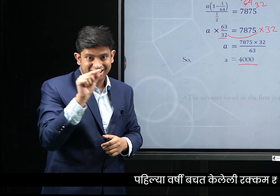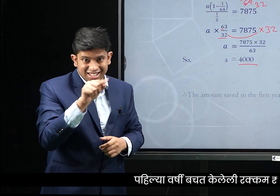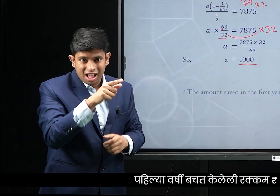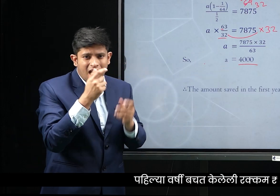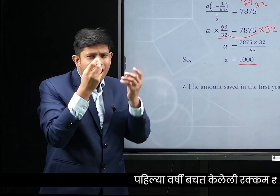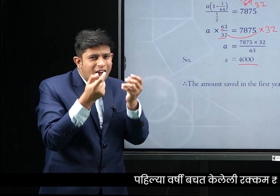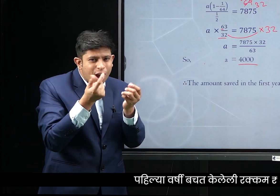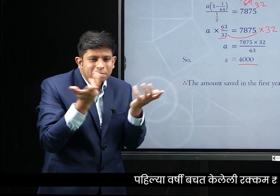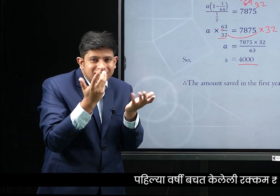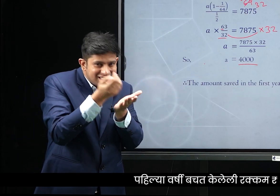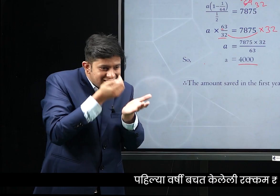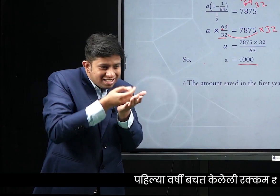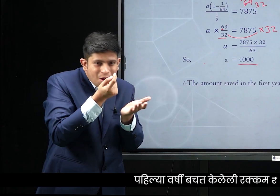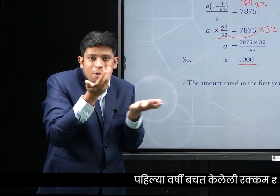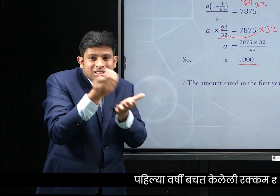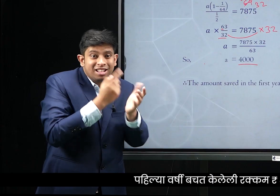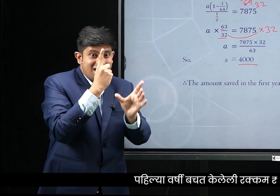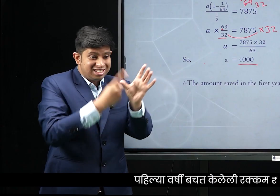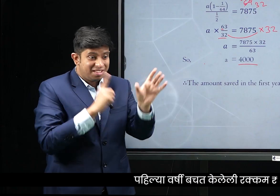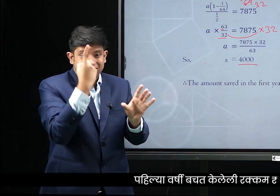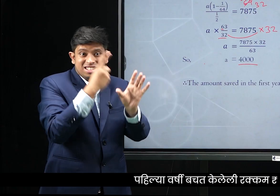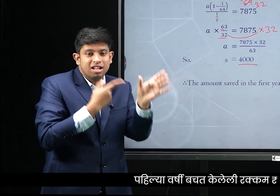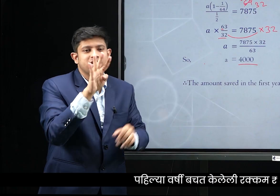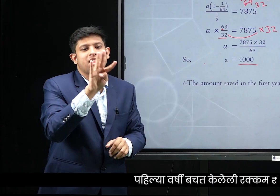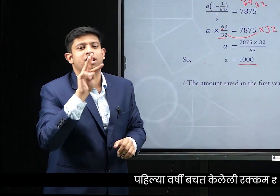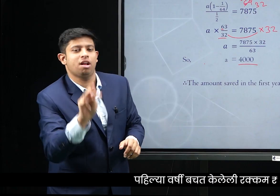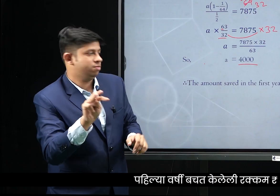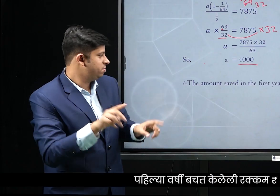पहिल्या वर्षी बचत केलेली रक्कम 4000 आहे.